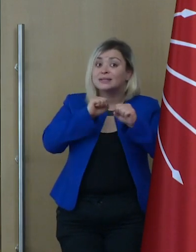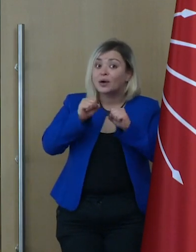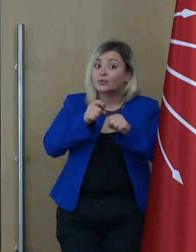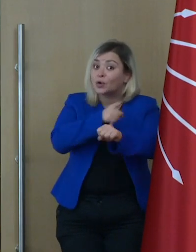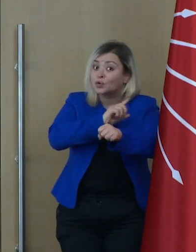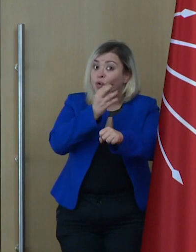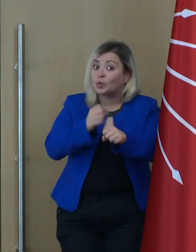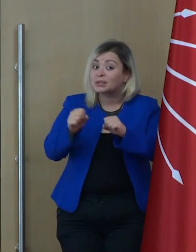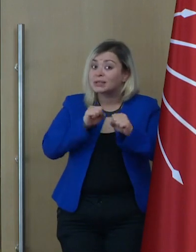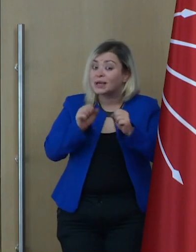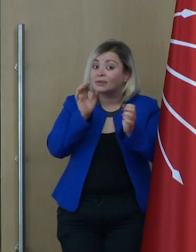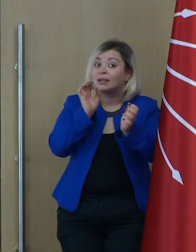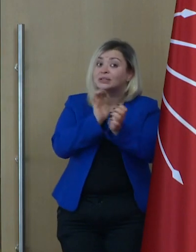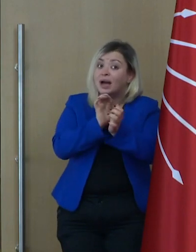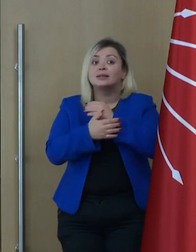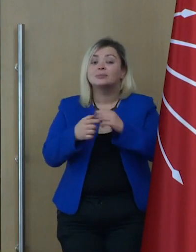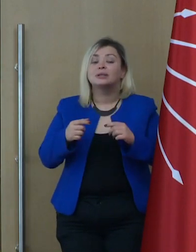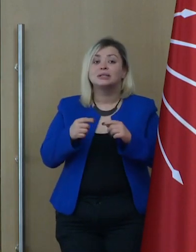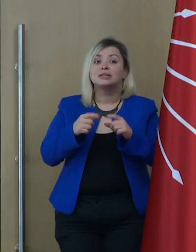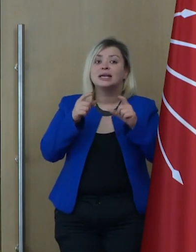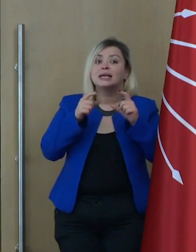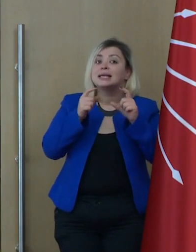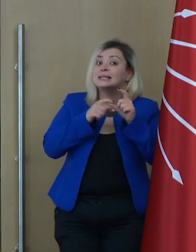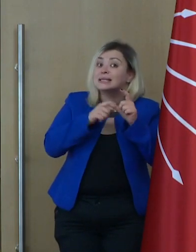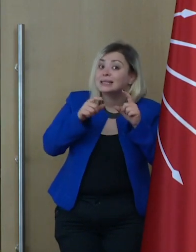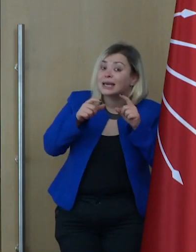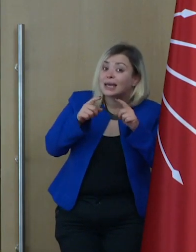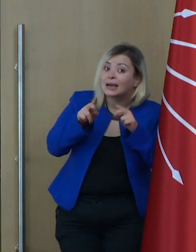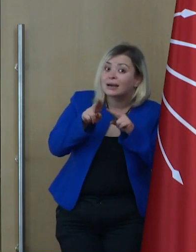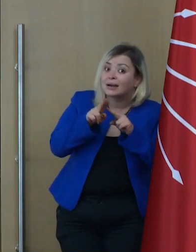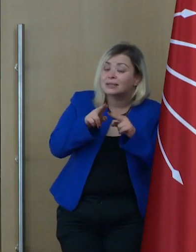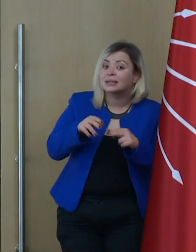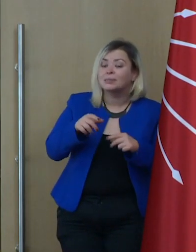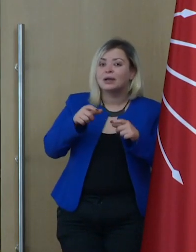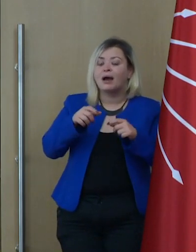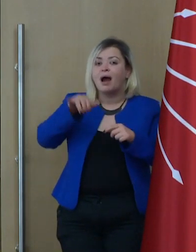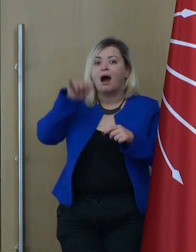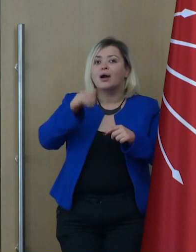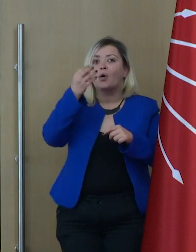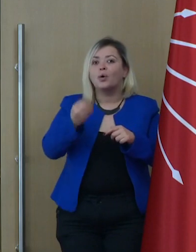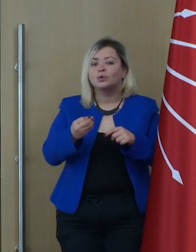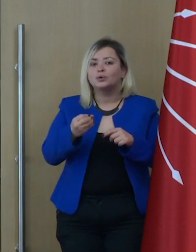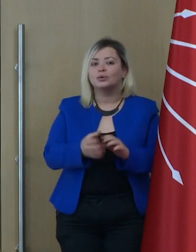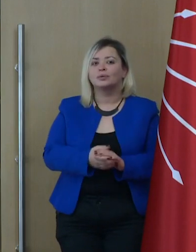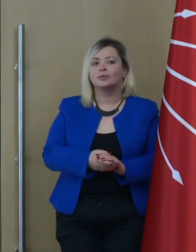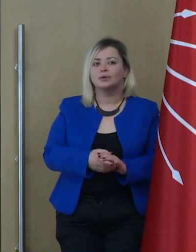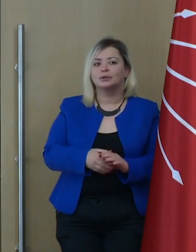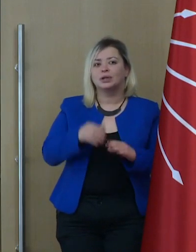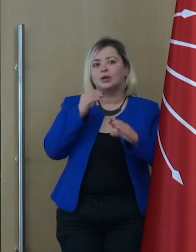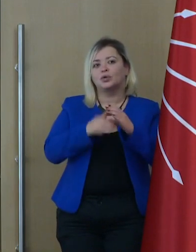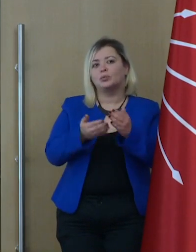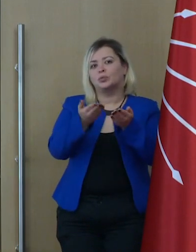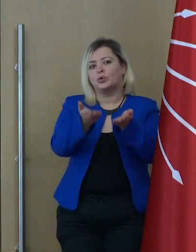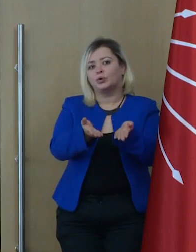savunan, aile yardımları sigortasıyla sosyal hakları bir hak olarak, lütuf olarak değil, hak olarak toplumun önüne